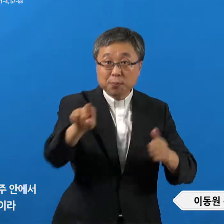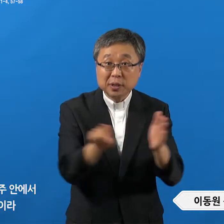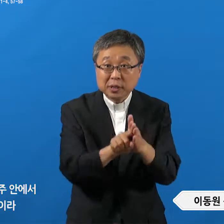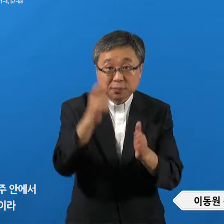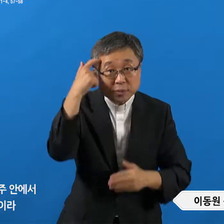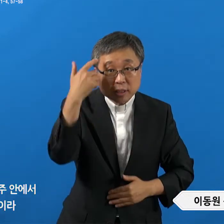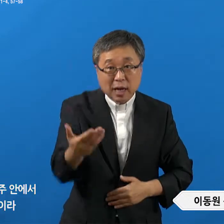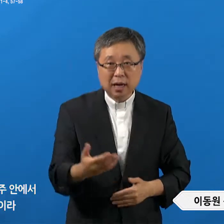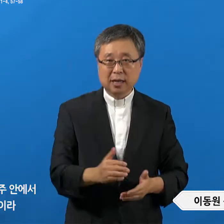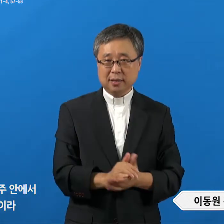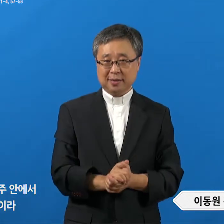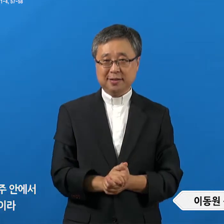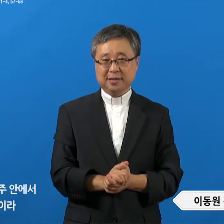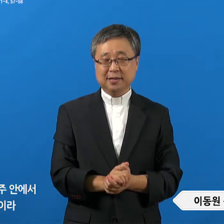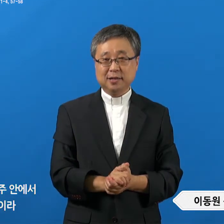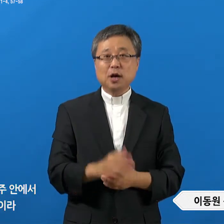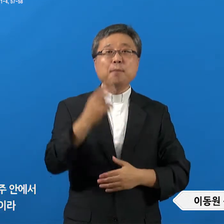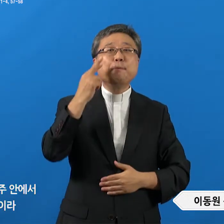믿으십니까 여러분?